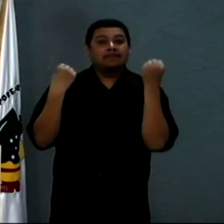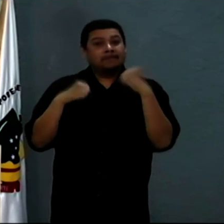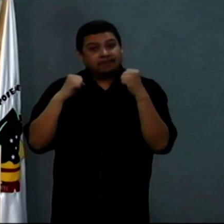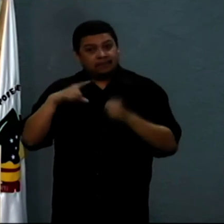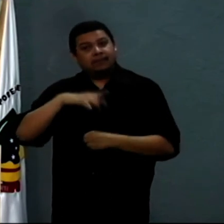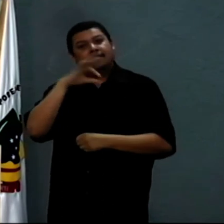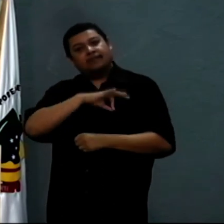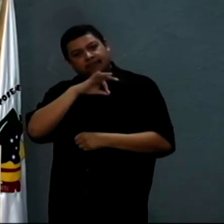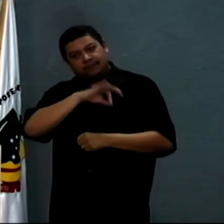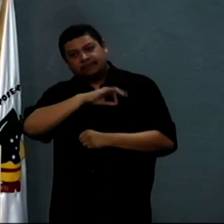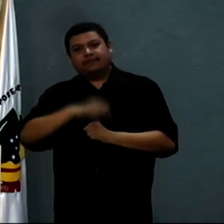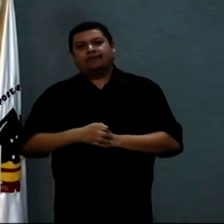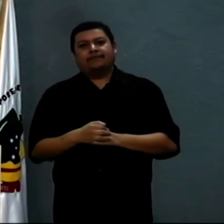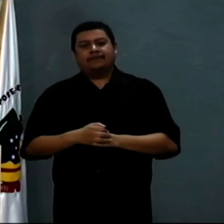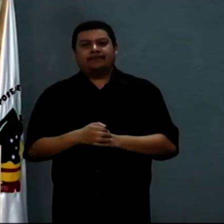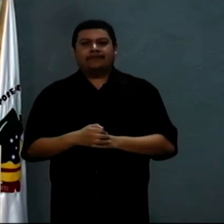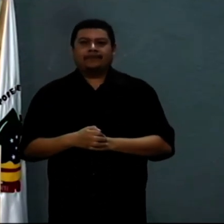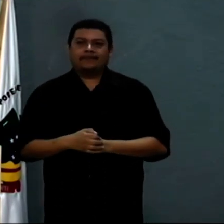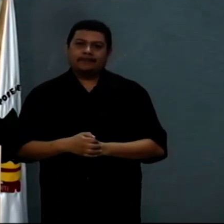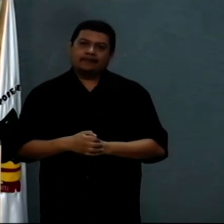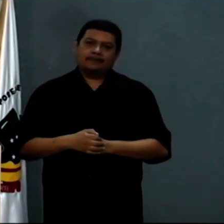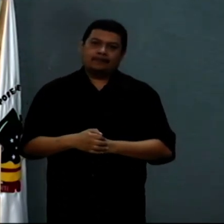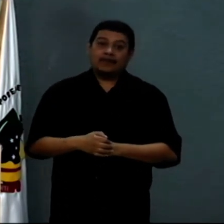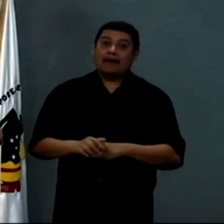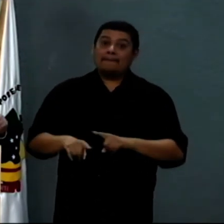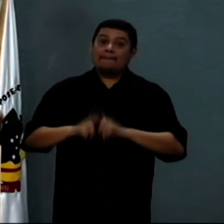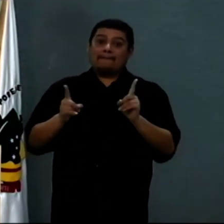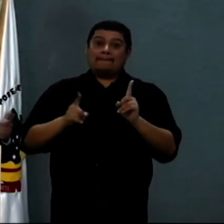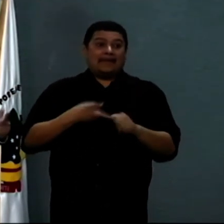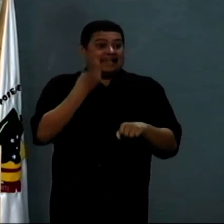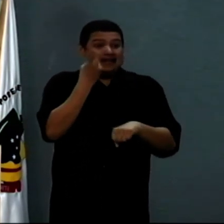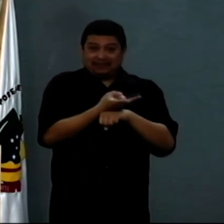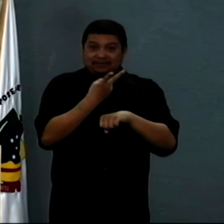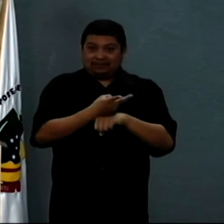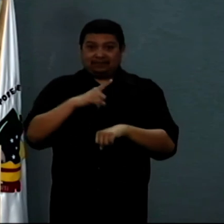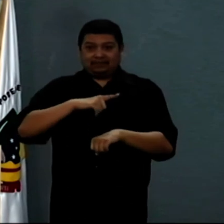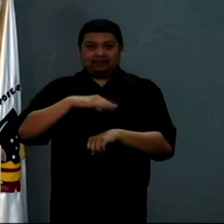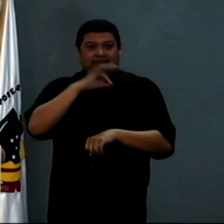pão de cada dia. Aí... A fiscalização que ganha muito